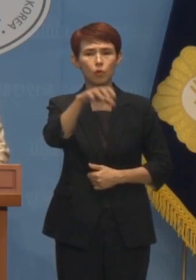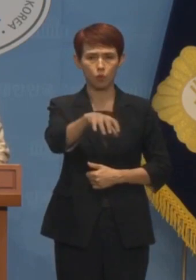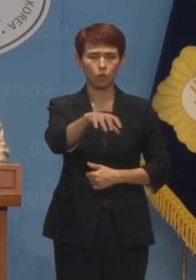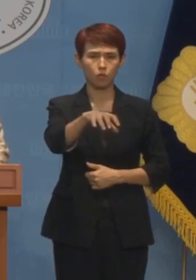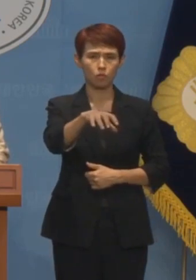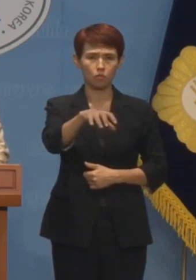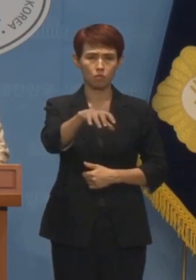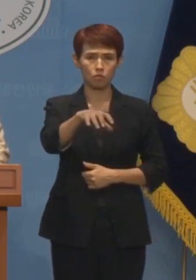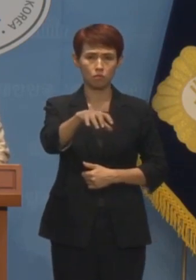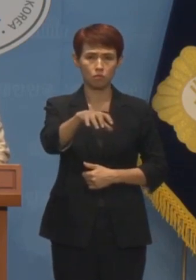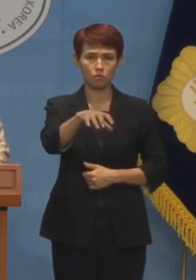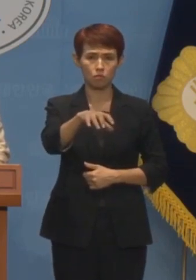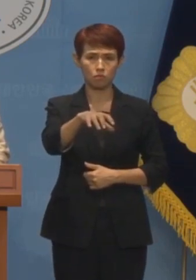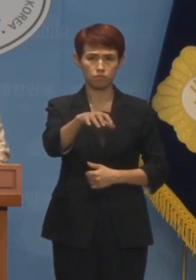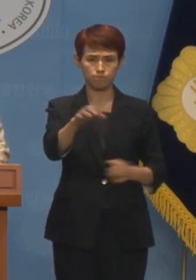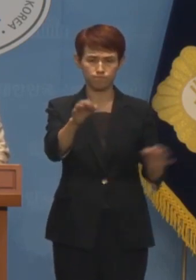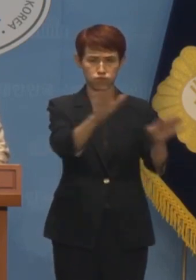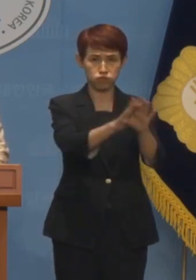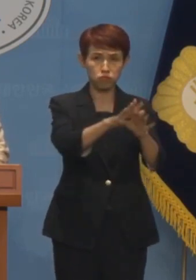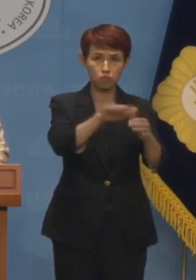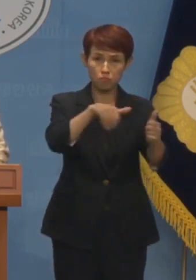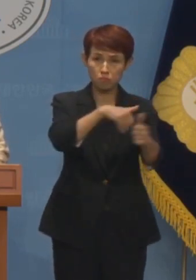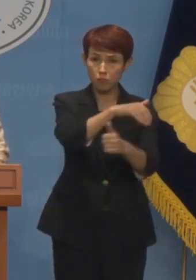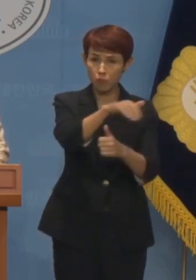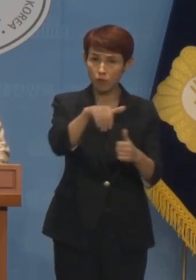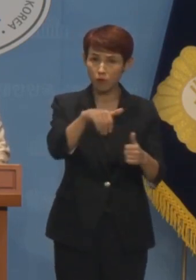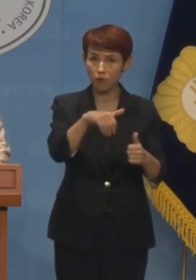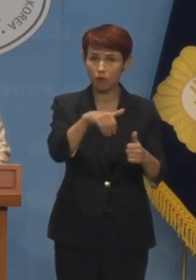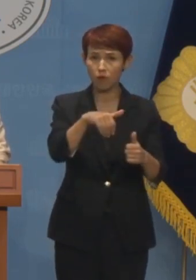생태계를 파괴하려는 현재 상황에